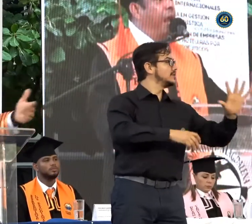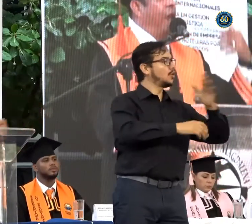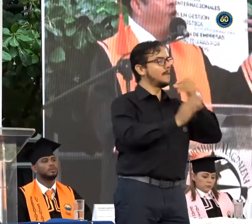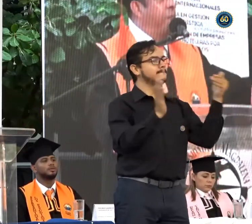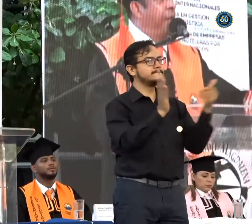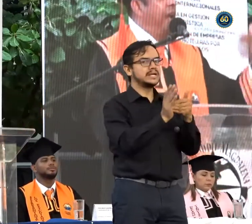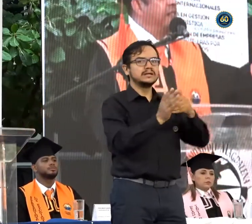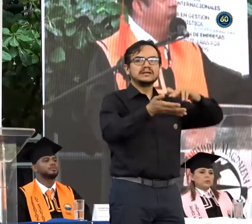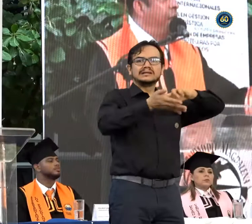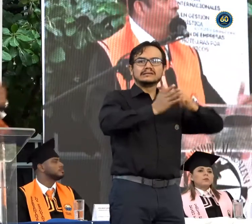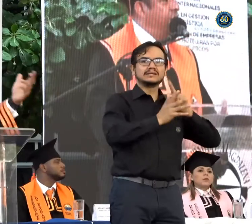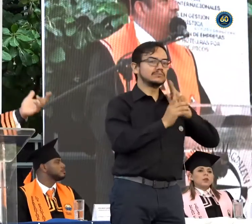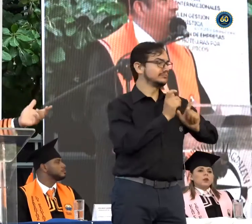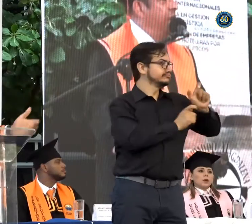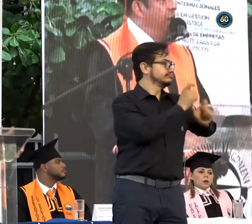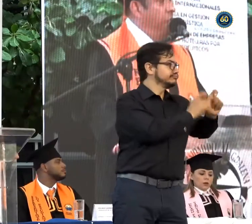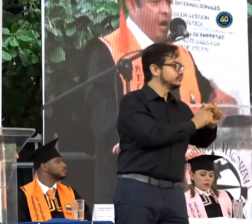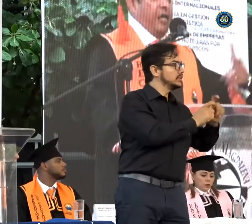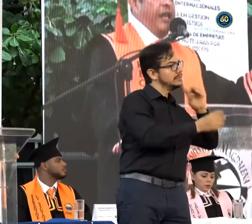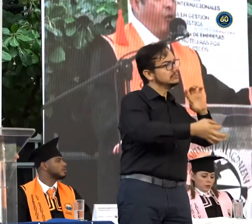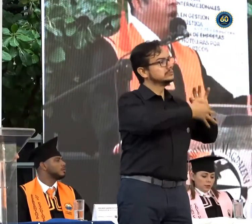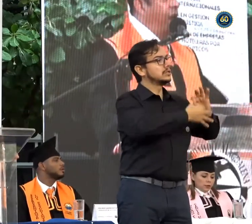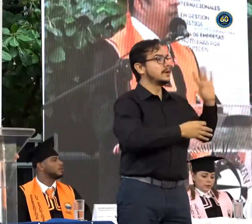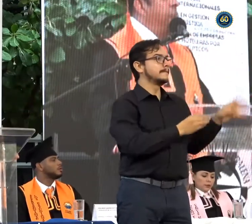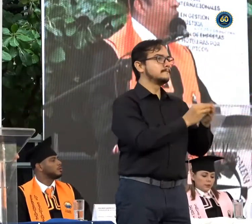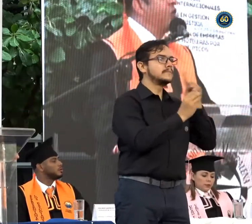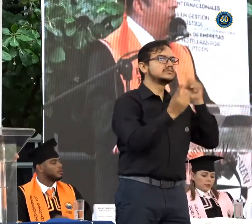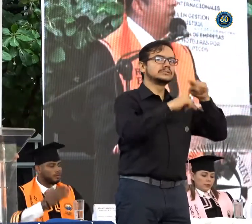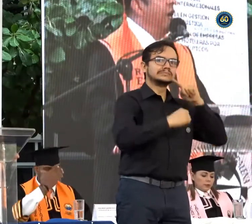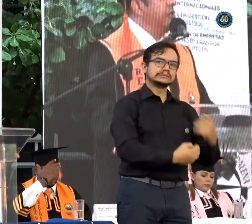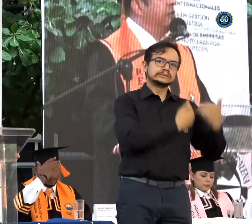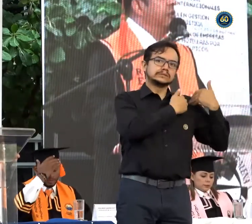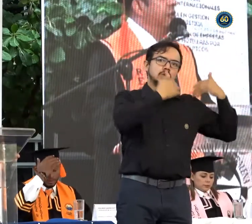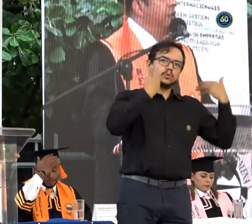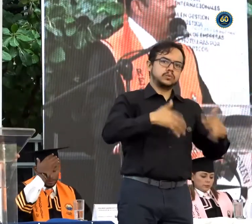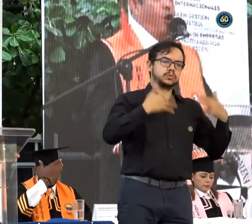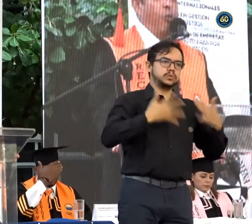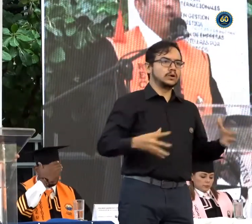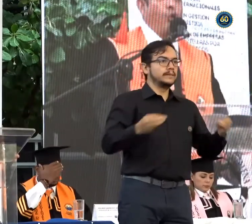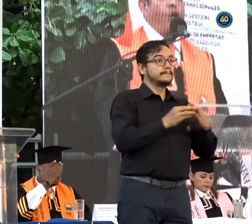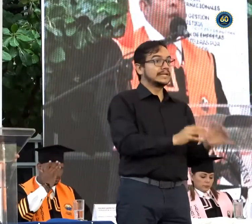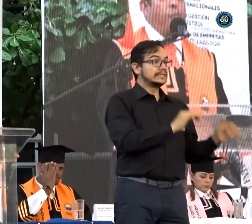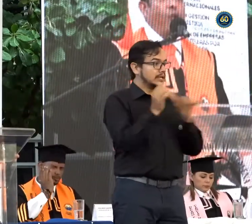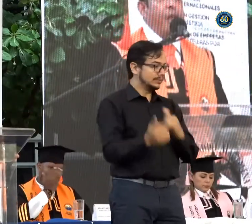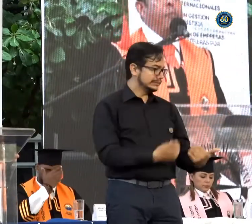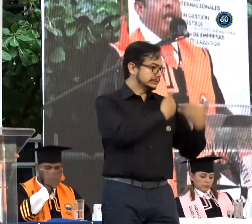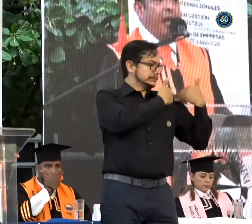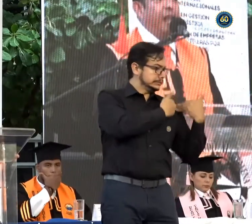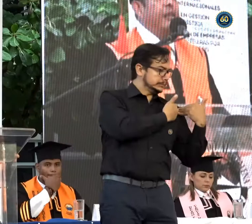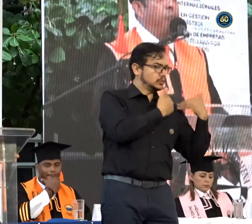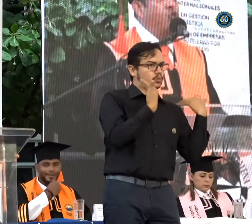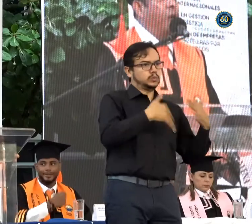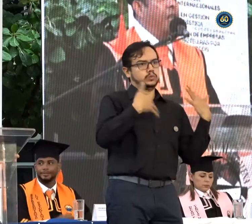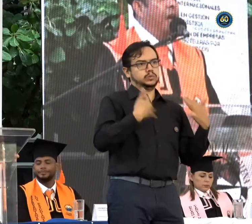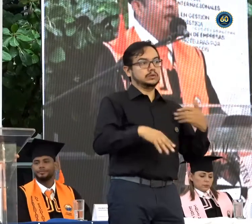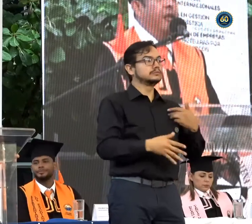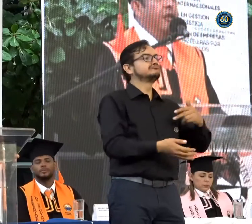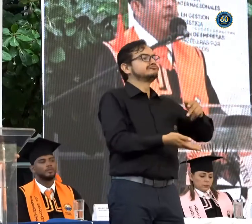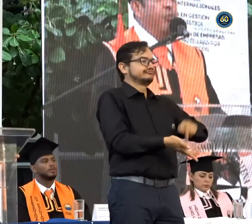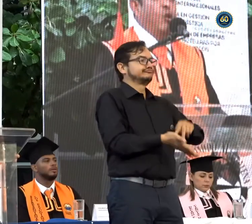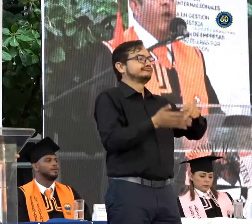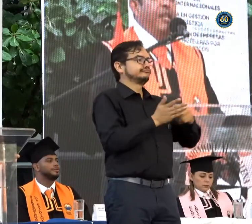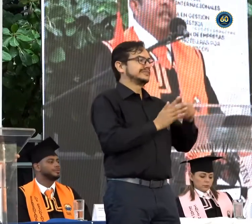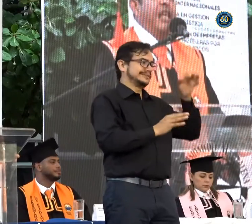inspires a ser mejores vas a tener una gran responsabilidad y como todo gran poder implica gran responsabilidad pues seguramente